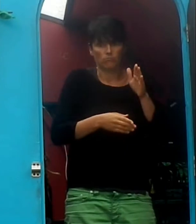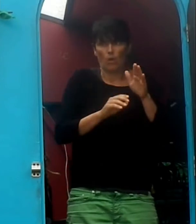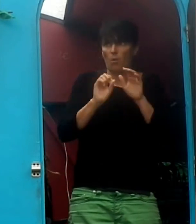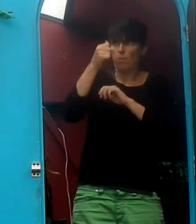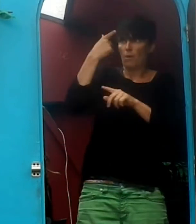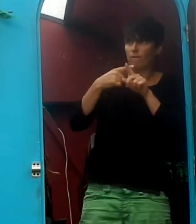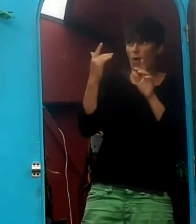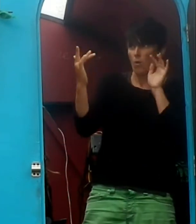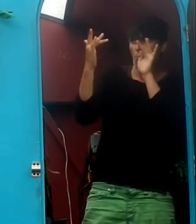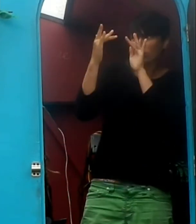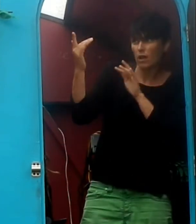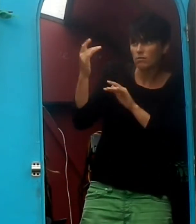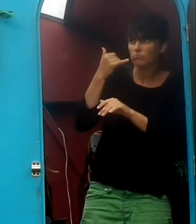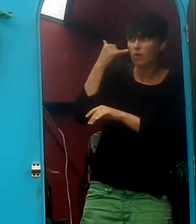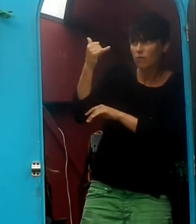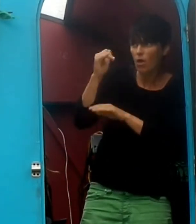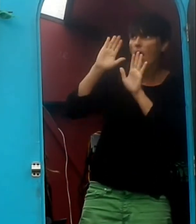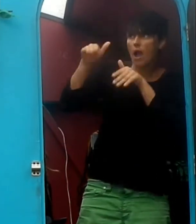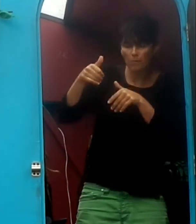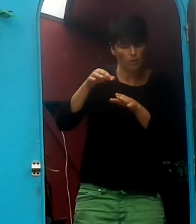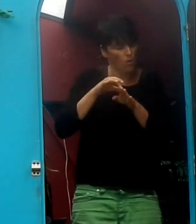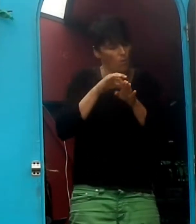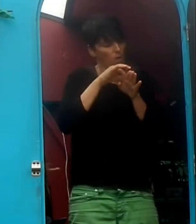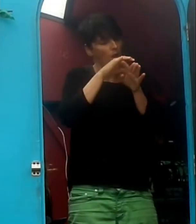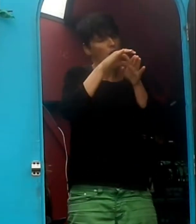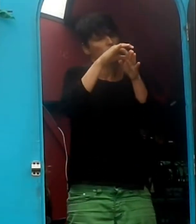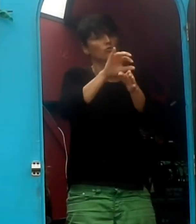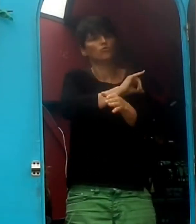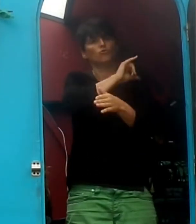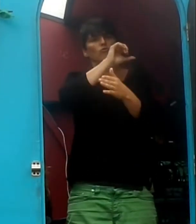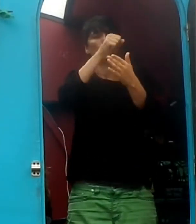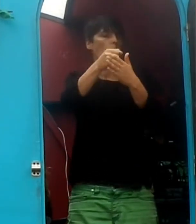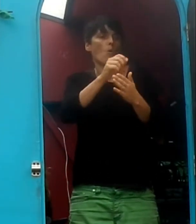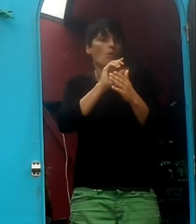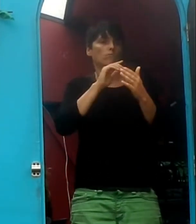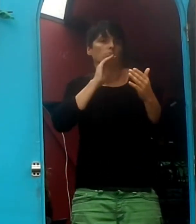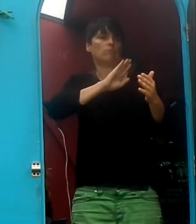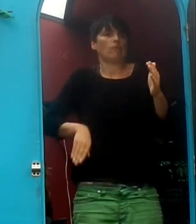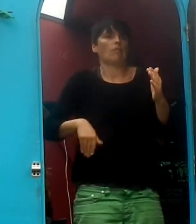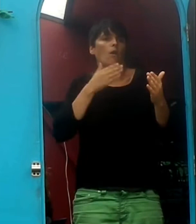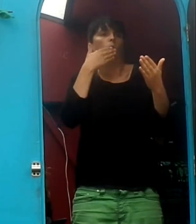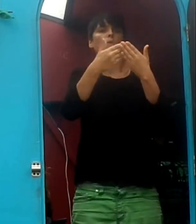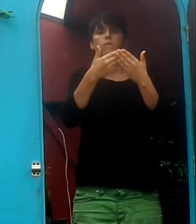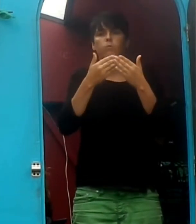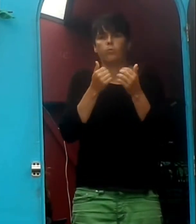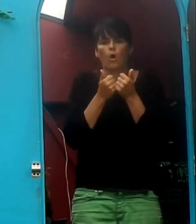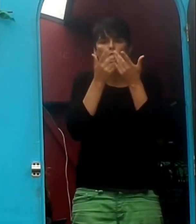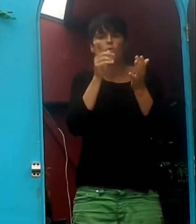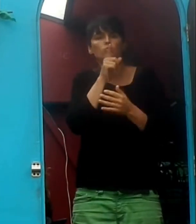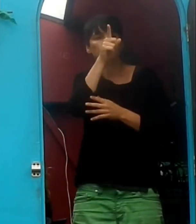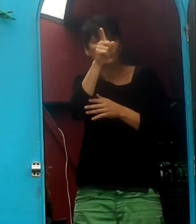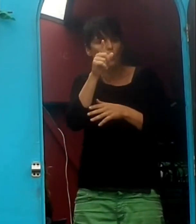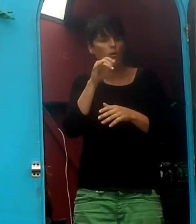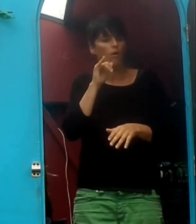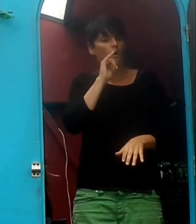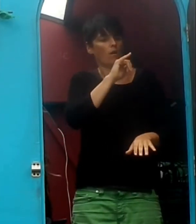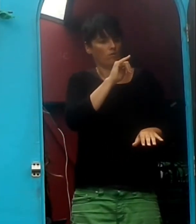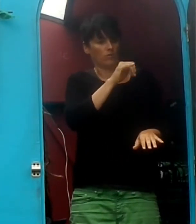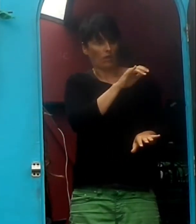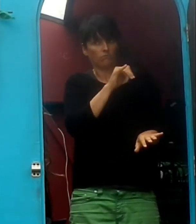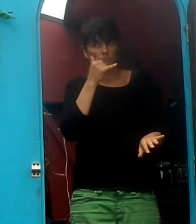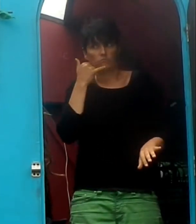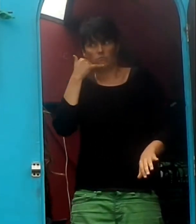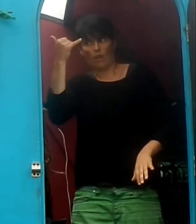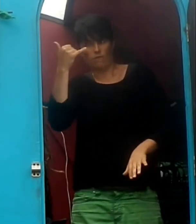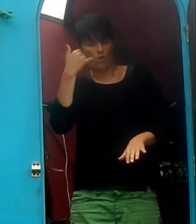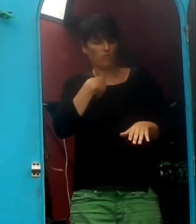jusqu'à après. Il y a un dernier rendez-vous, c'est un processus qui prend quelques jours avec un accompagnement par téléphone depuis chez soi quand on est en train de prendre